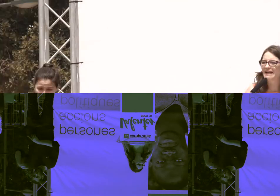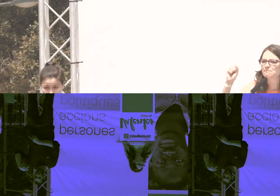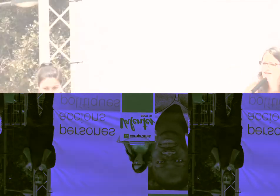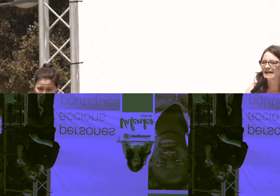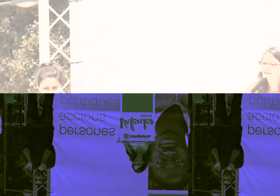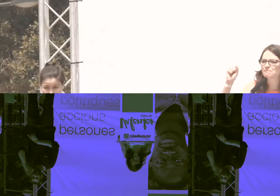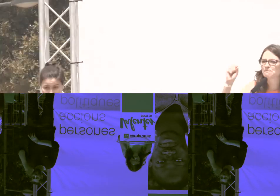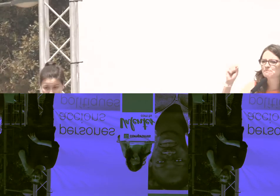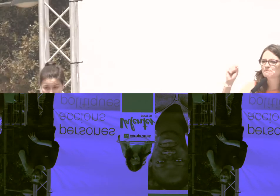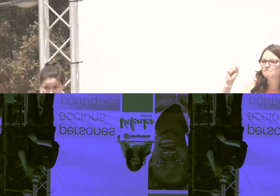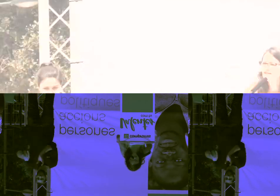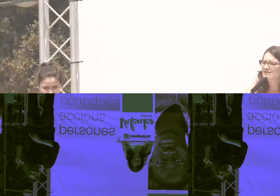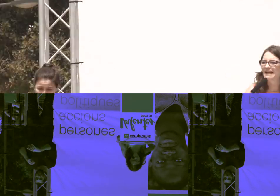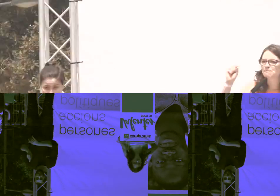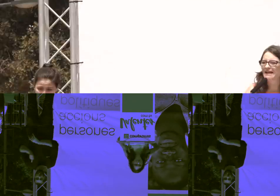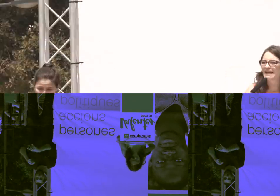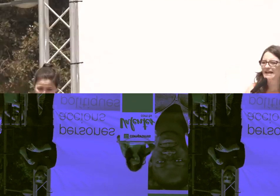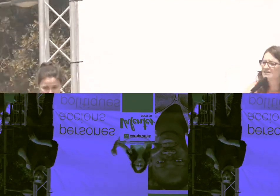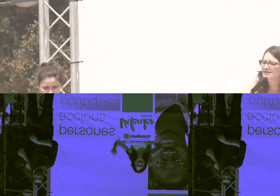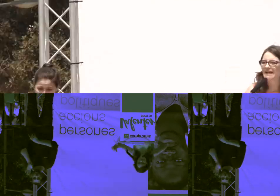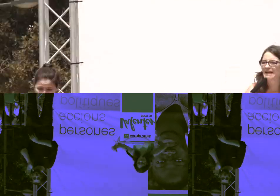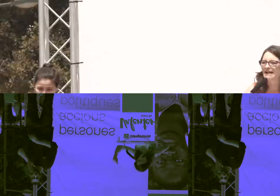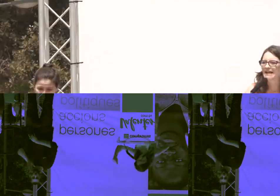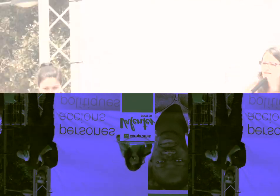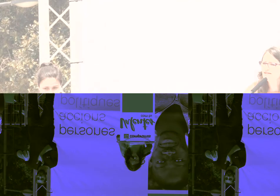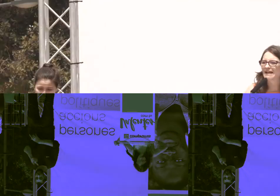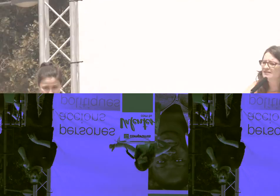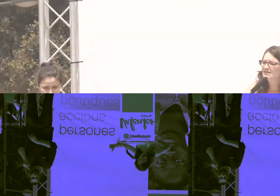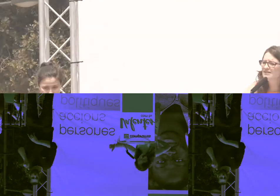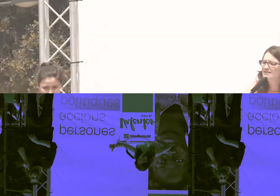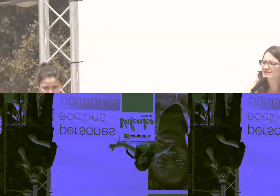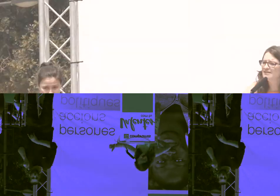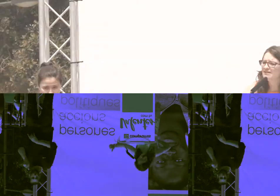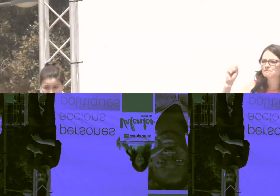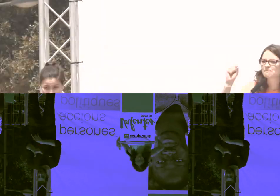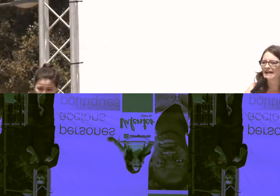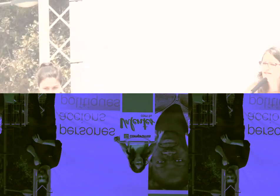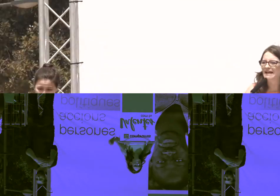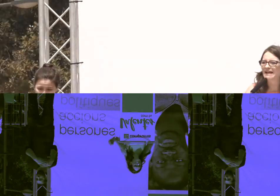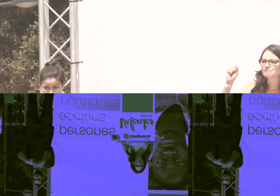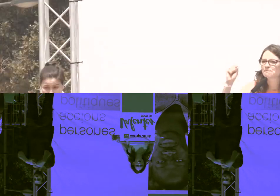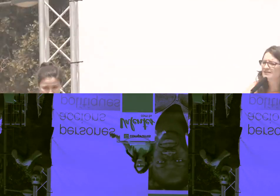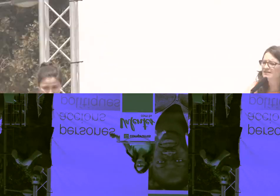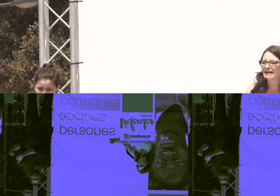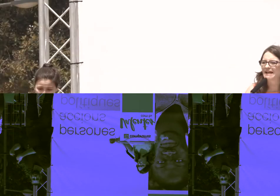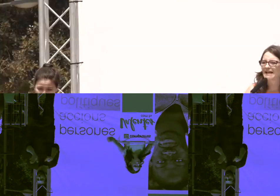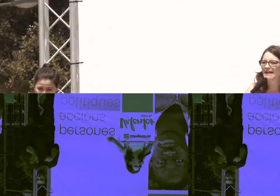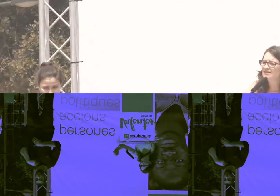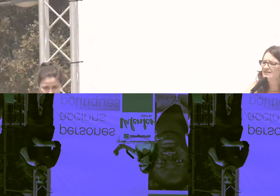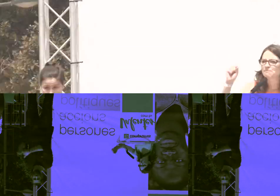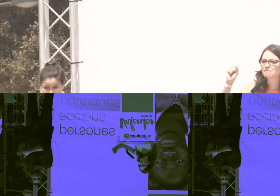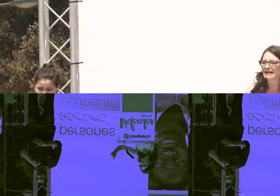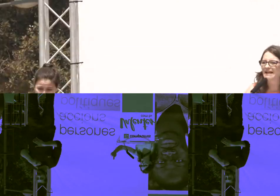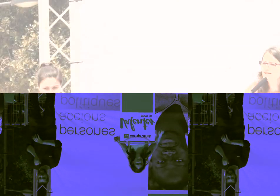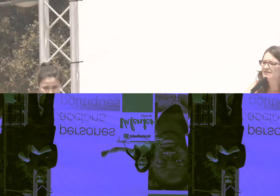fer una gestió responsable. Ui, s'han tancat abocadors. Ui, la gestió de residus que es proposa és una